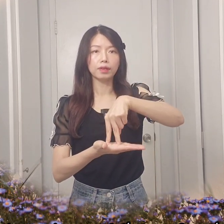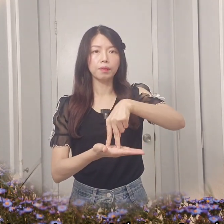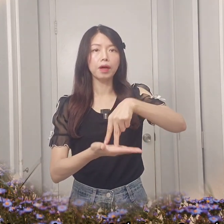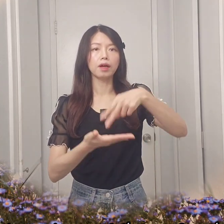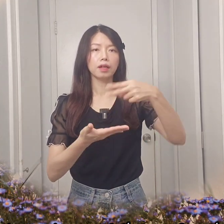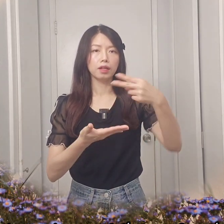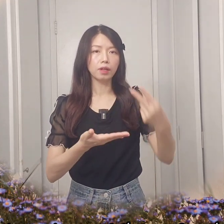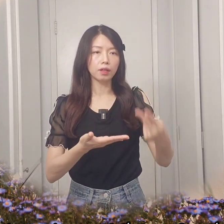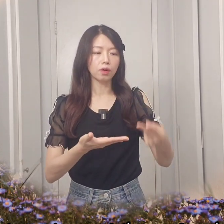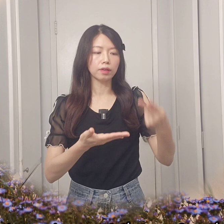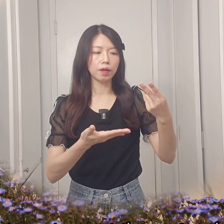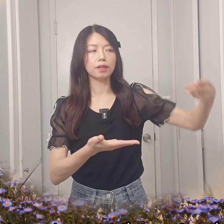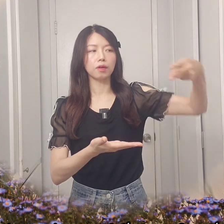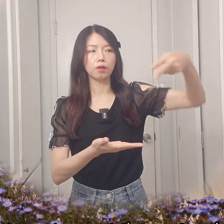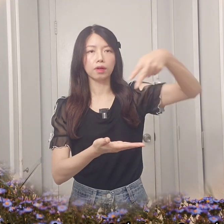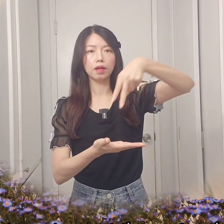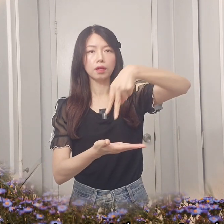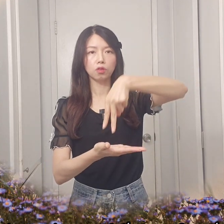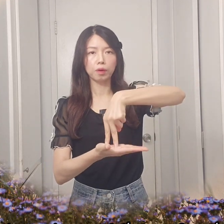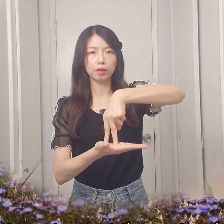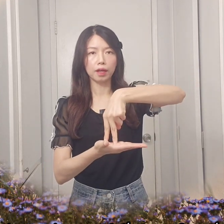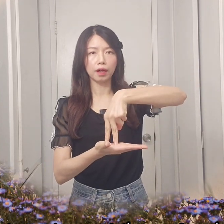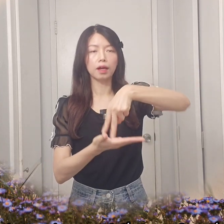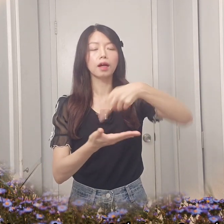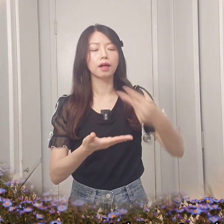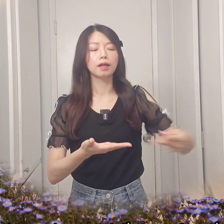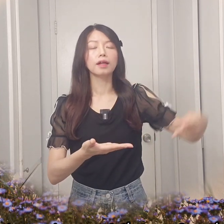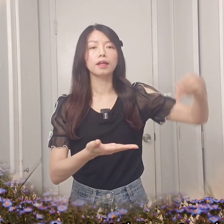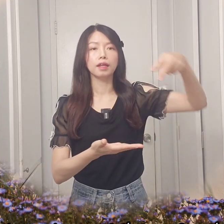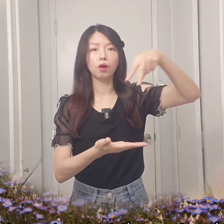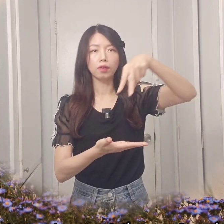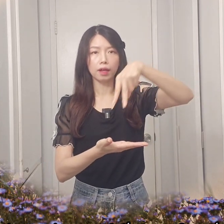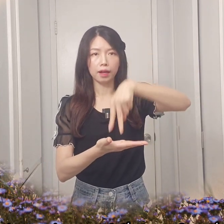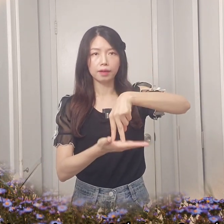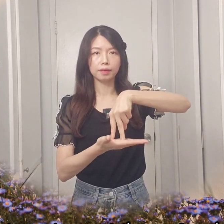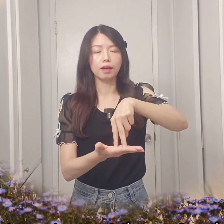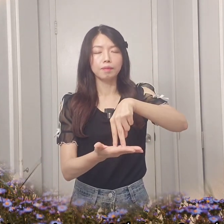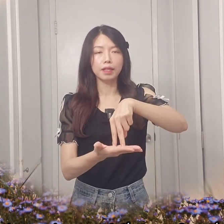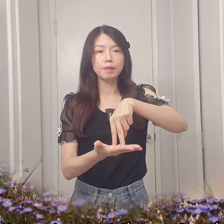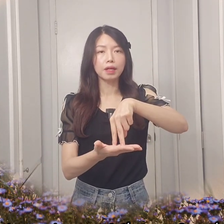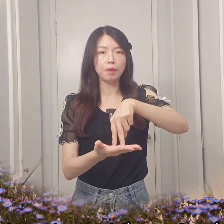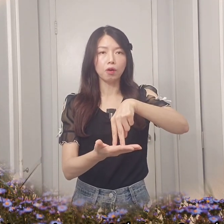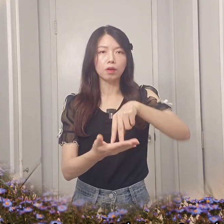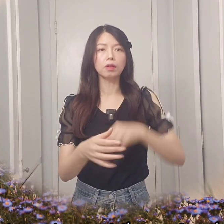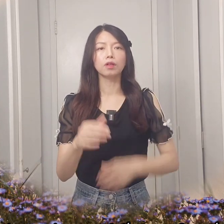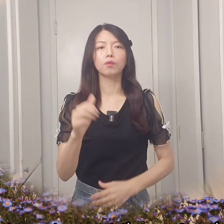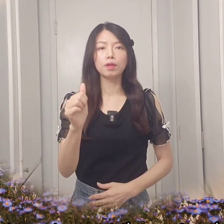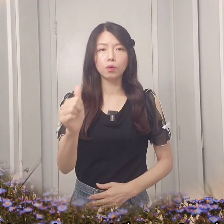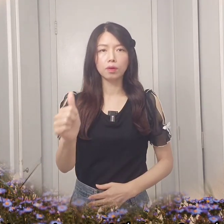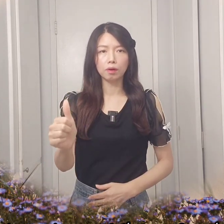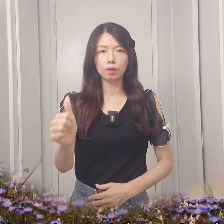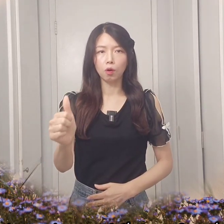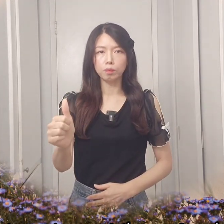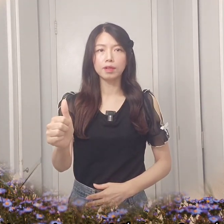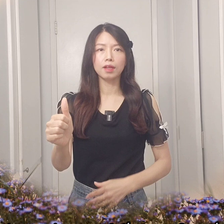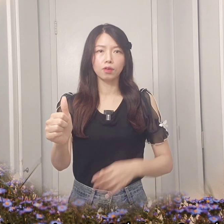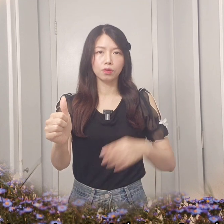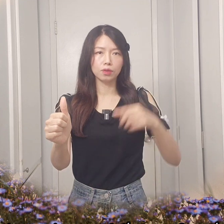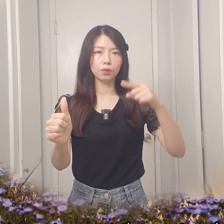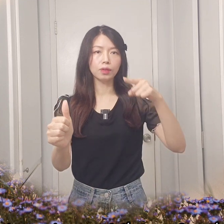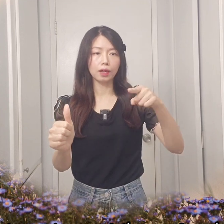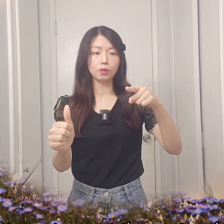내려왔다면 일어나는 거기 때문에 딱 이렇게 눕혔다가 일어나라. 마지막에 명령은 왼손은 이렇게